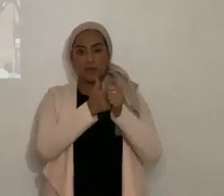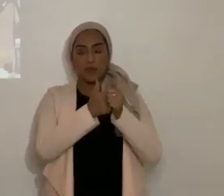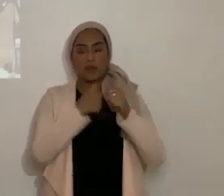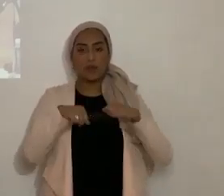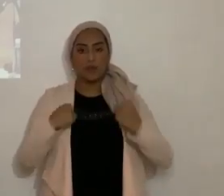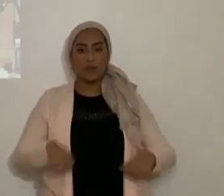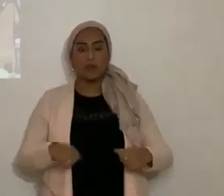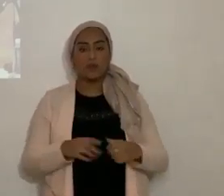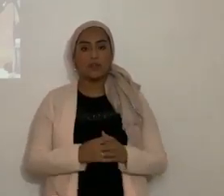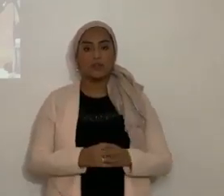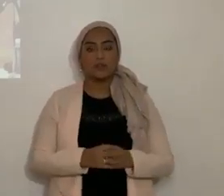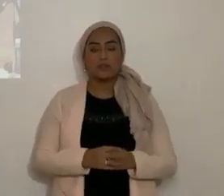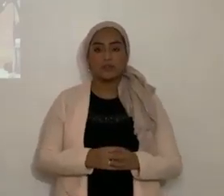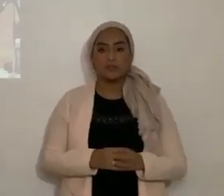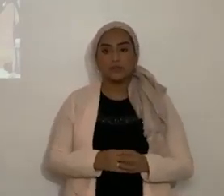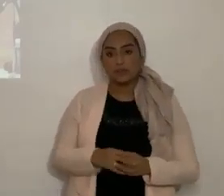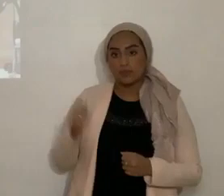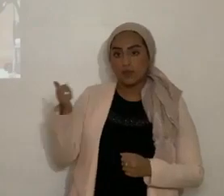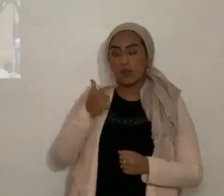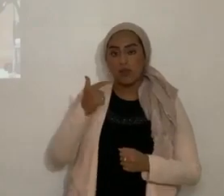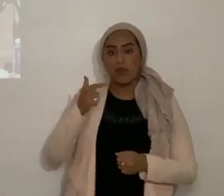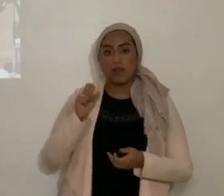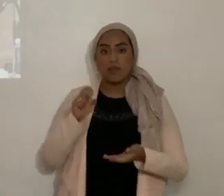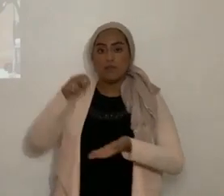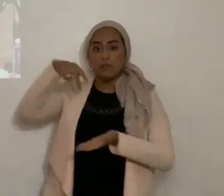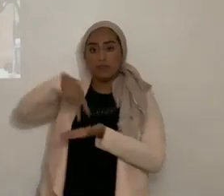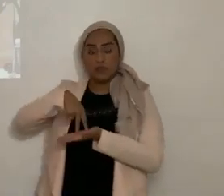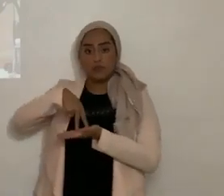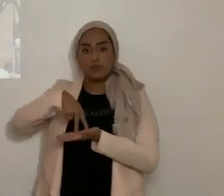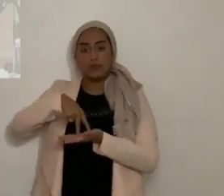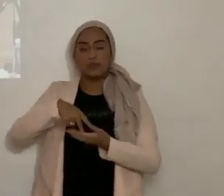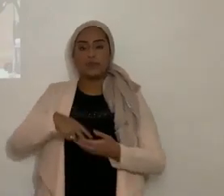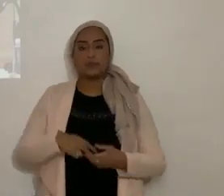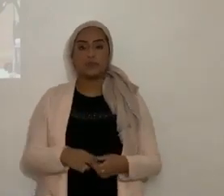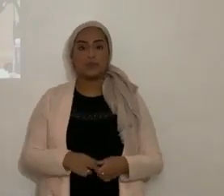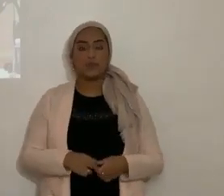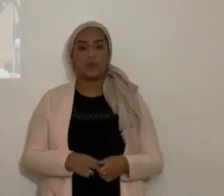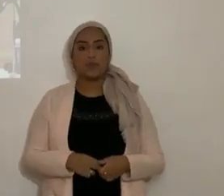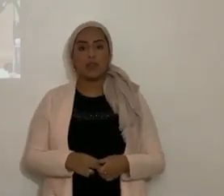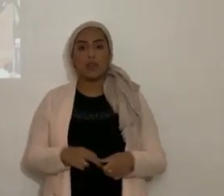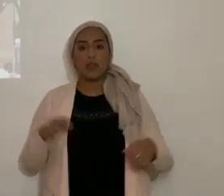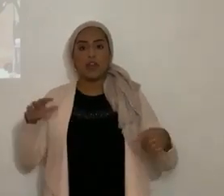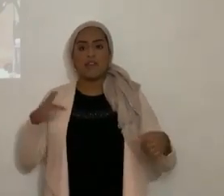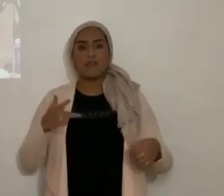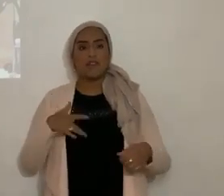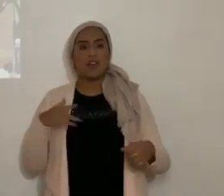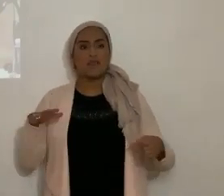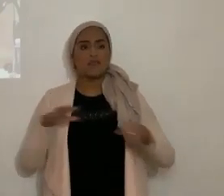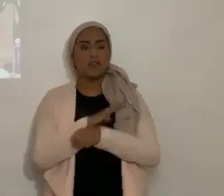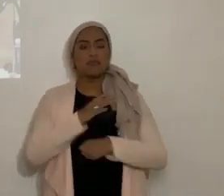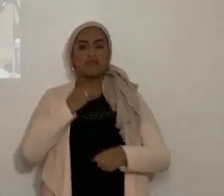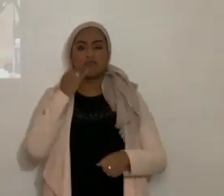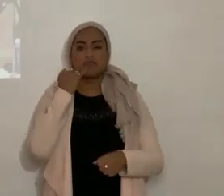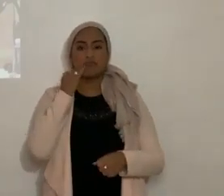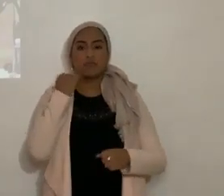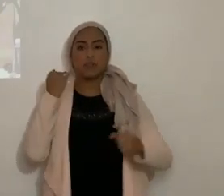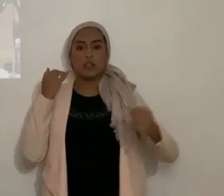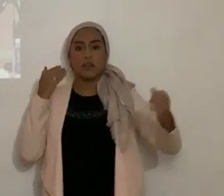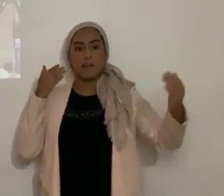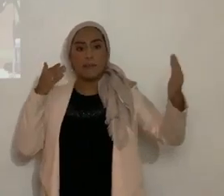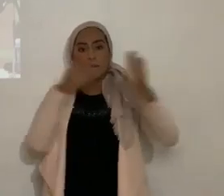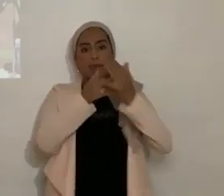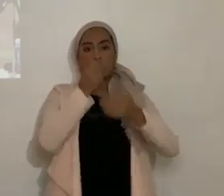todos sus siervos y todos los que le ayudaban, todos los que estaban con él, se levantaron, se llenaron de celos contra